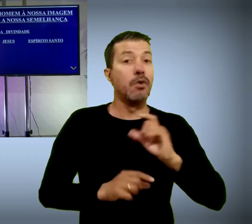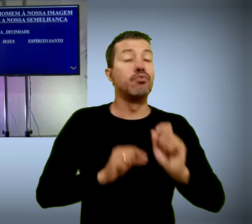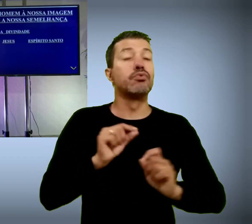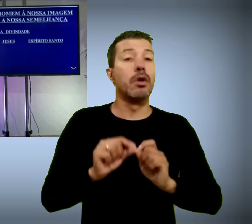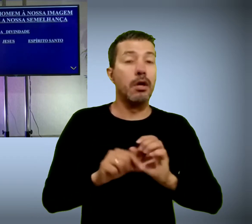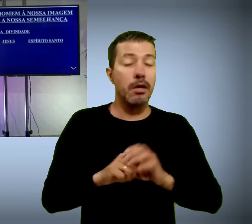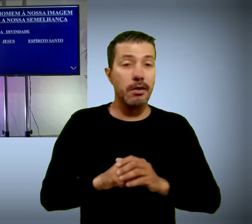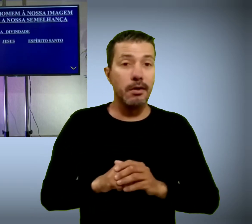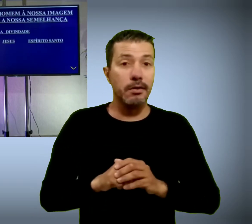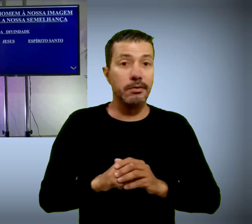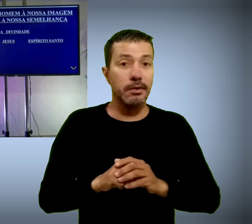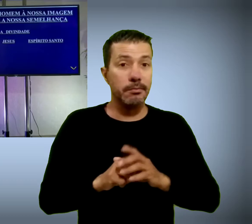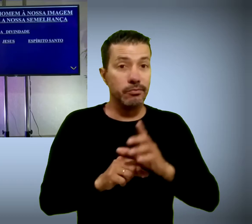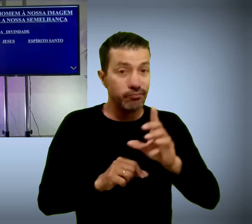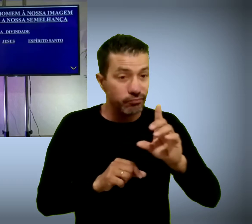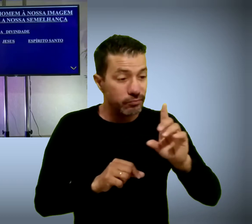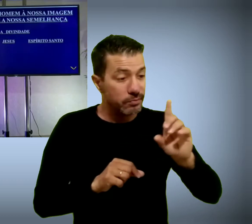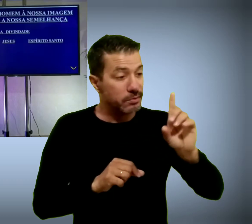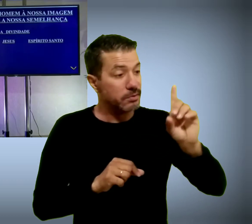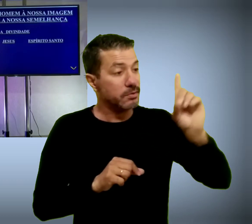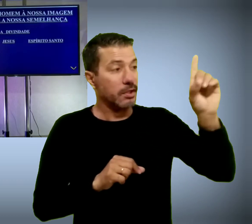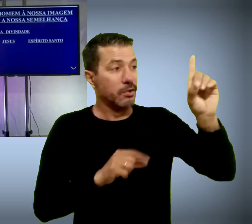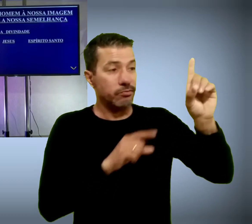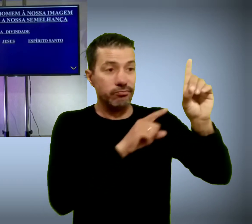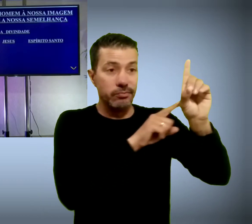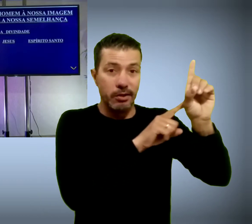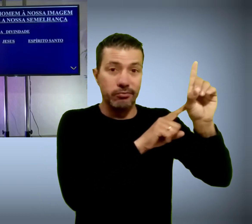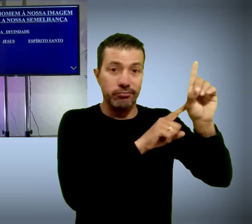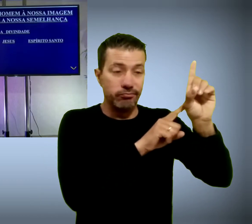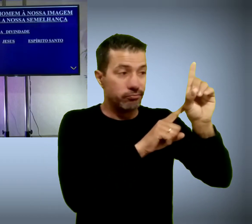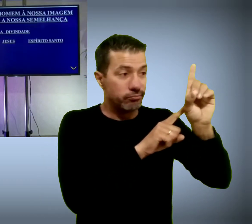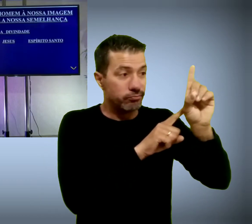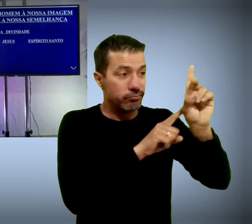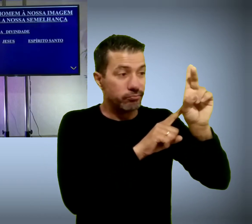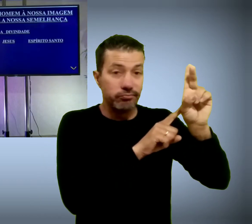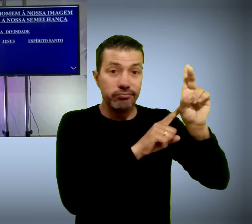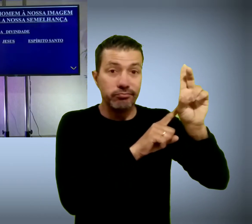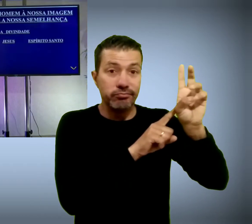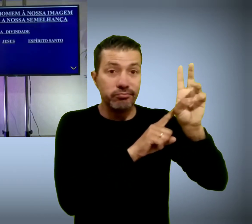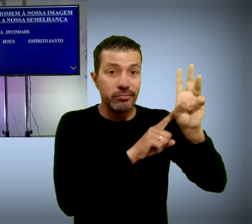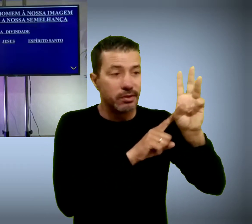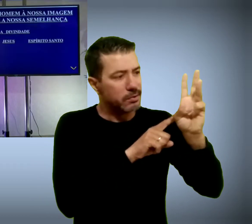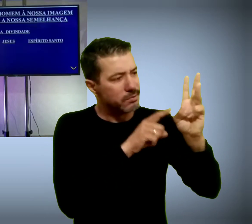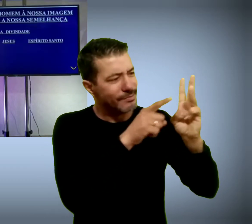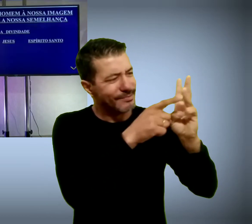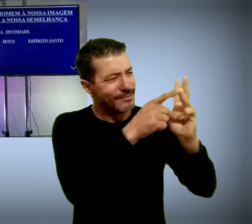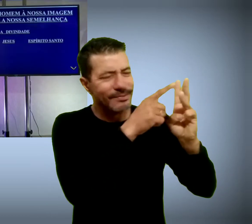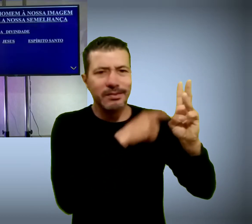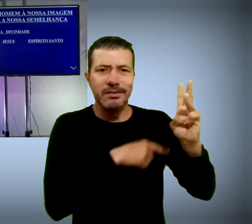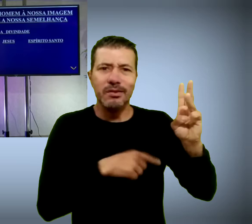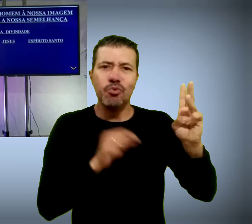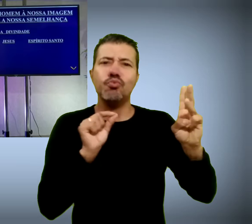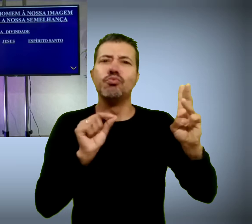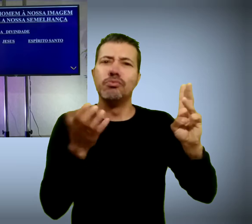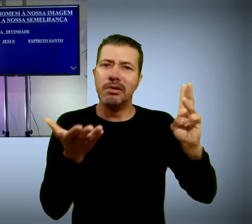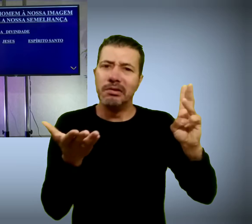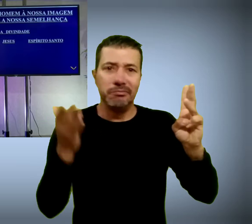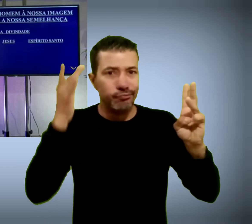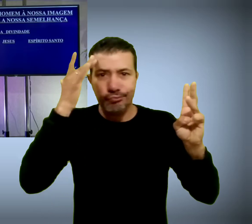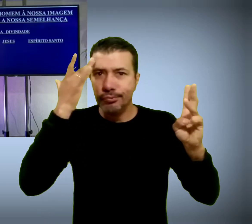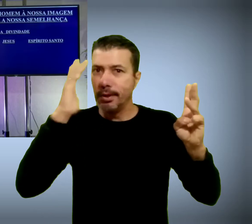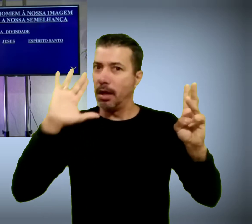temos, então, a divindade dividida em 3 pessoas. Eu vou voltar a dizer aqui, eu não sei